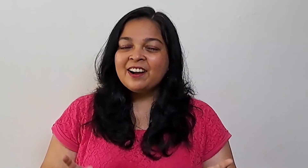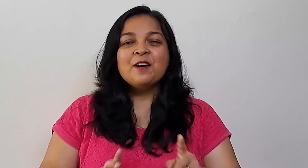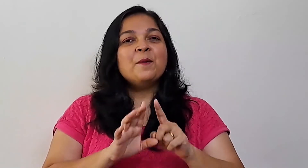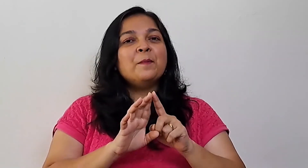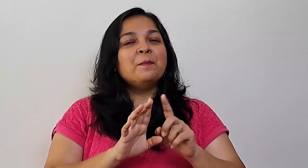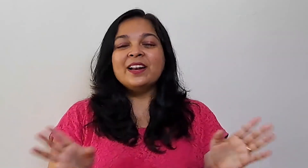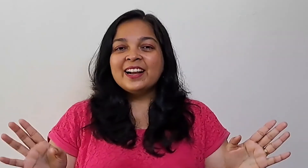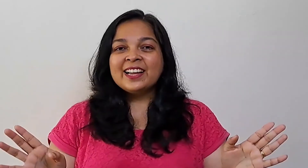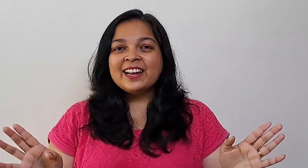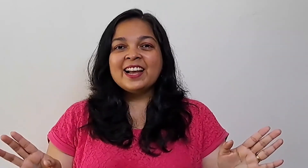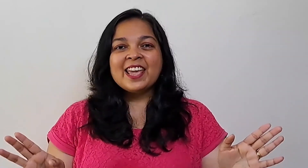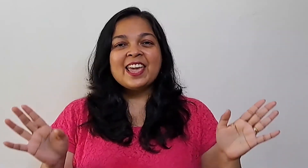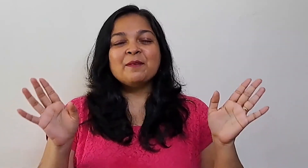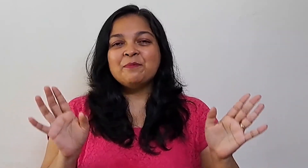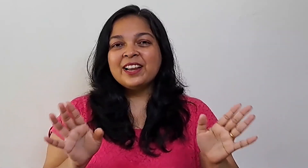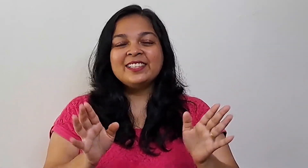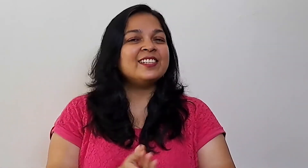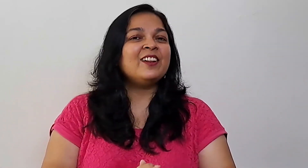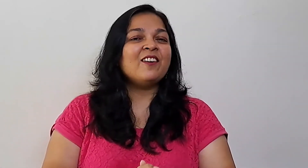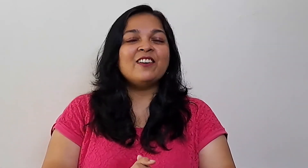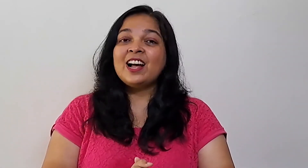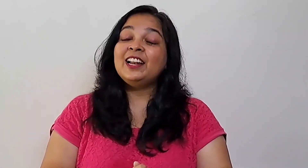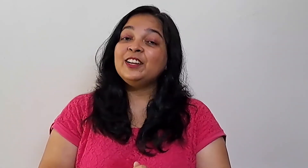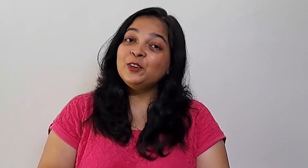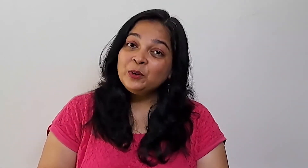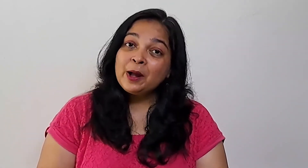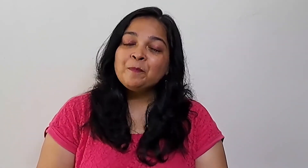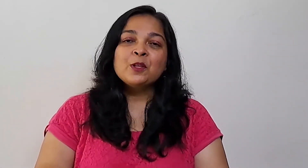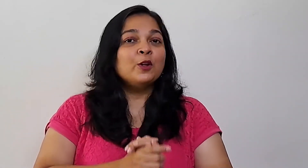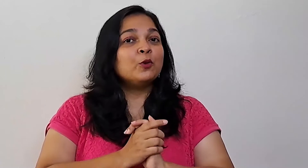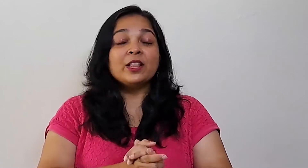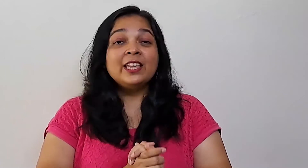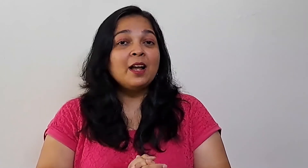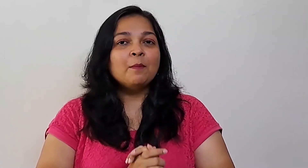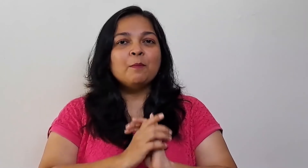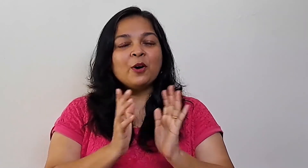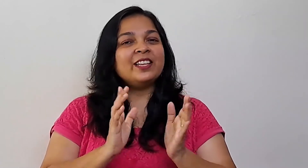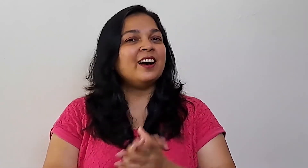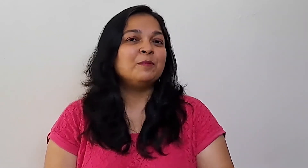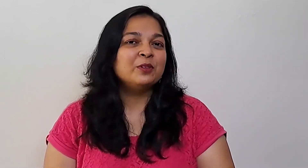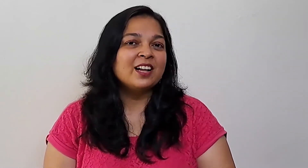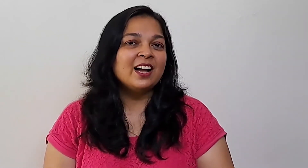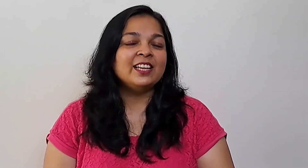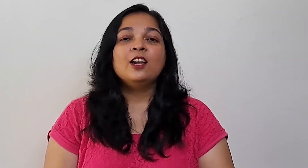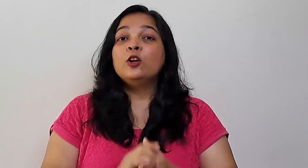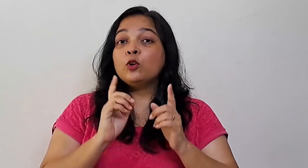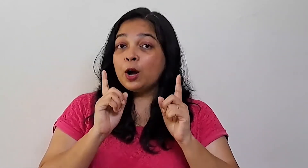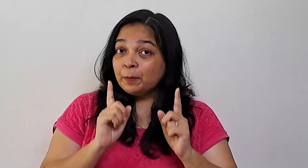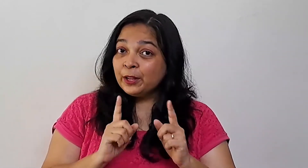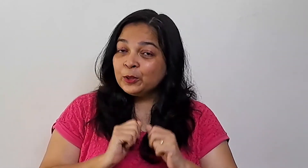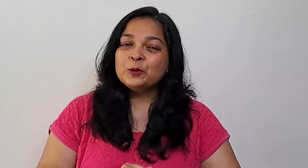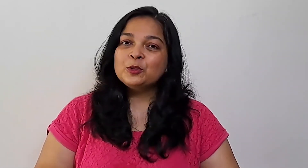डरना नहीं आ। प्रेज द लॉर्ड। हालेलुया। ते ए बहुत वधिया कहानी सीगी ना,